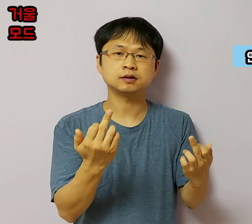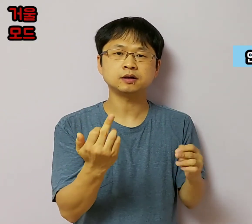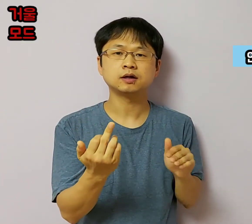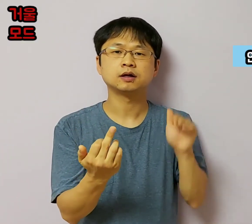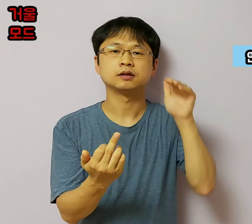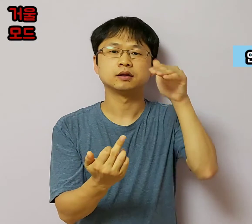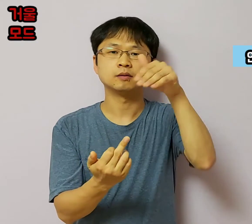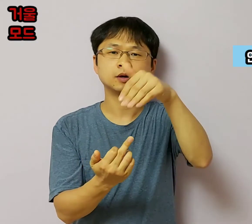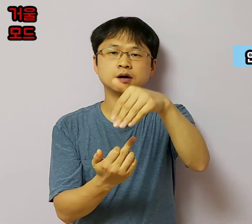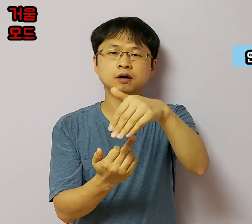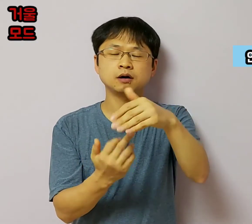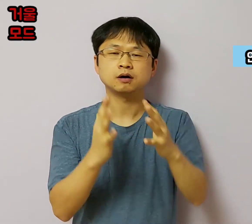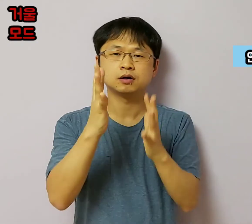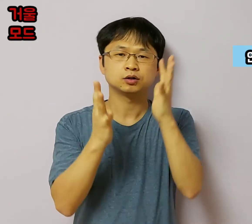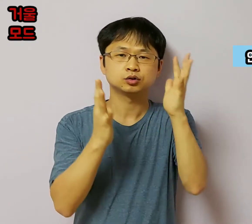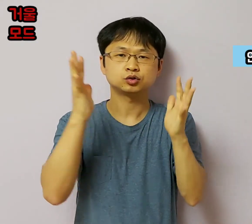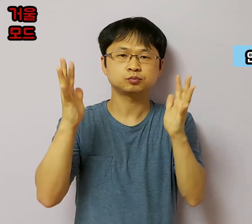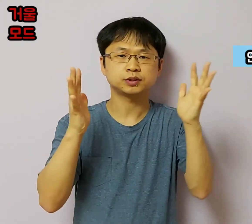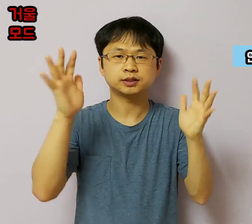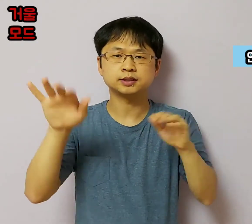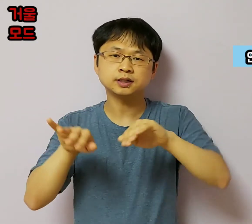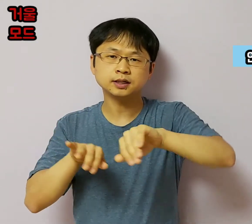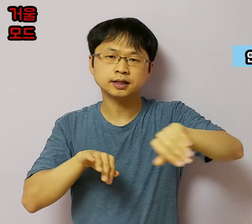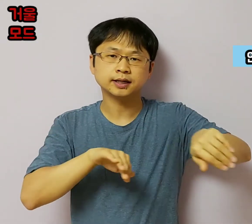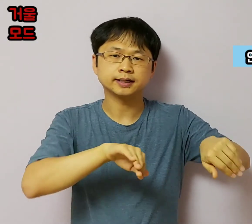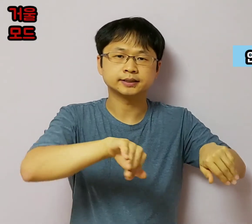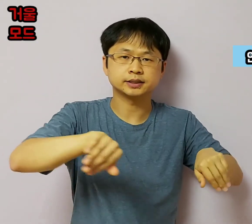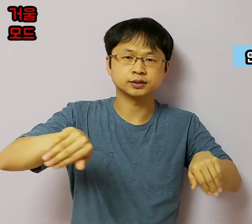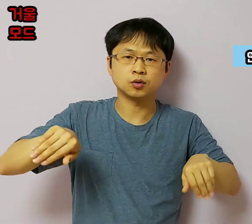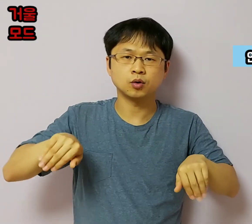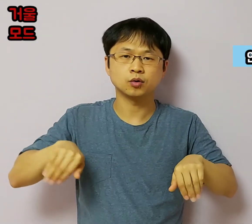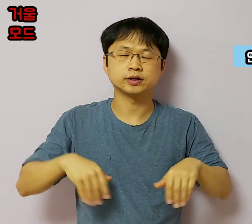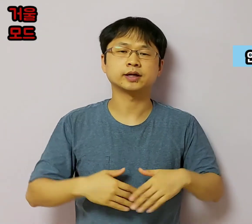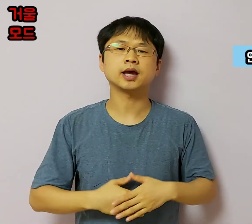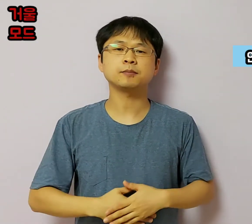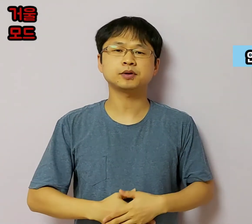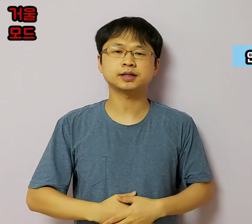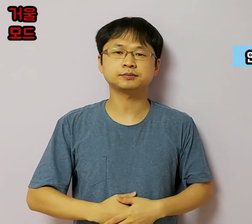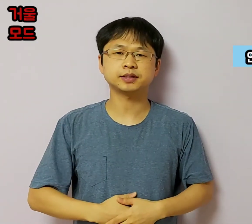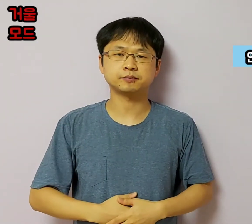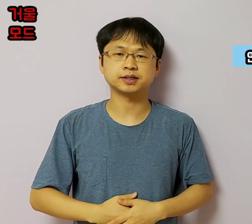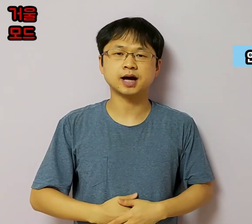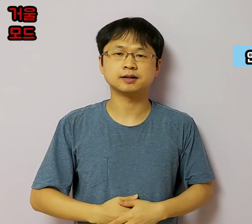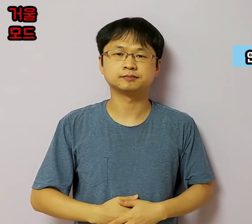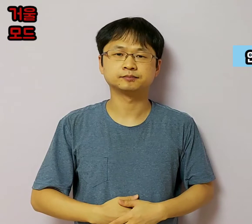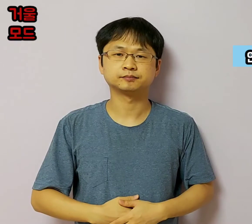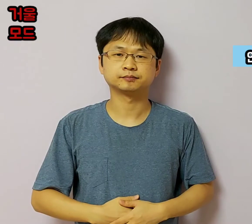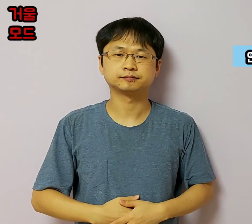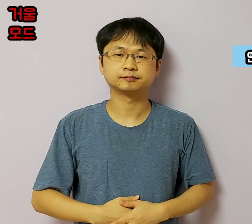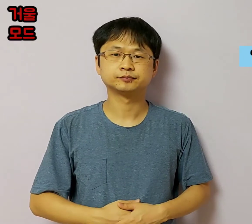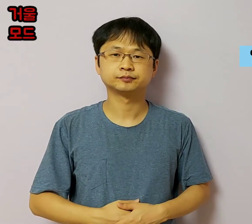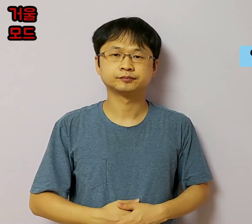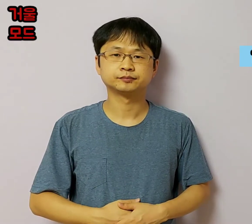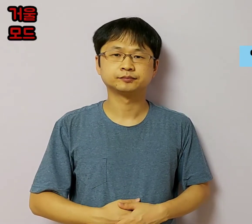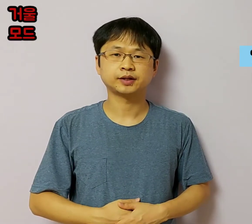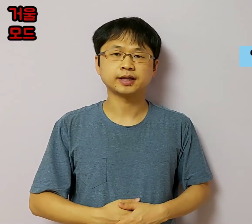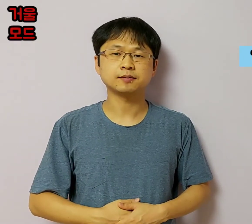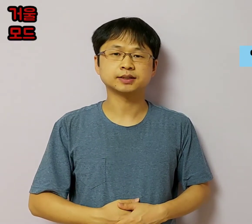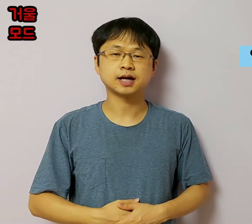언덕을 넘어 숲길을 헤치고 이렇게 표현하시면 됩니다. 네, 다음